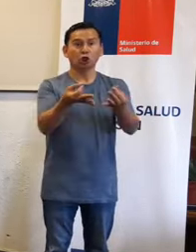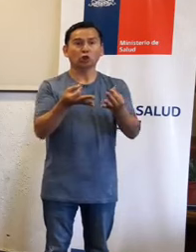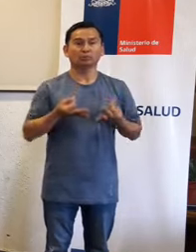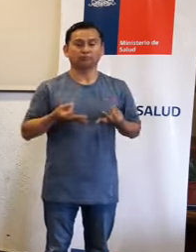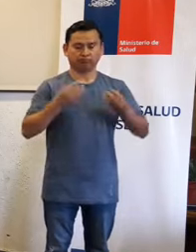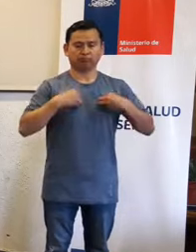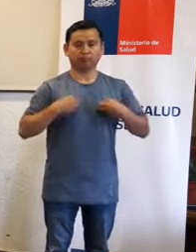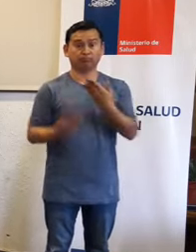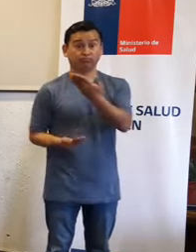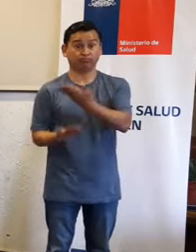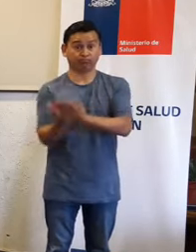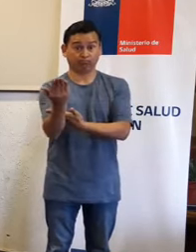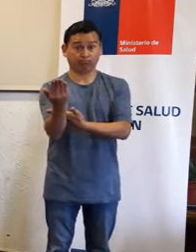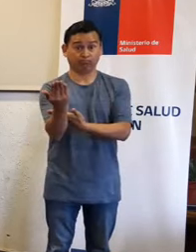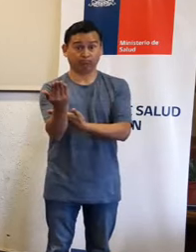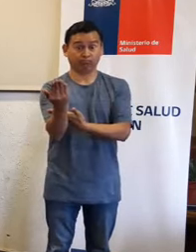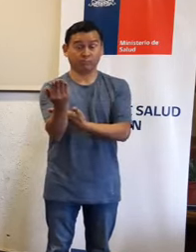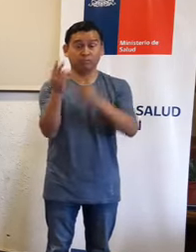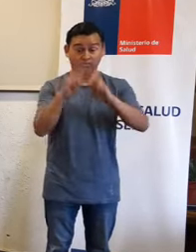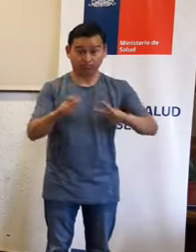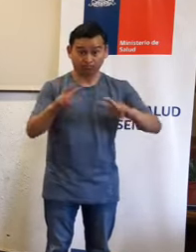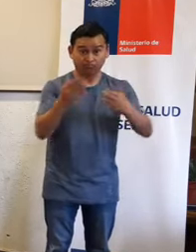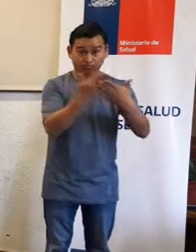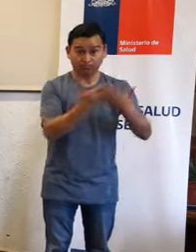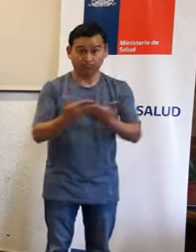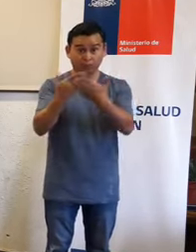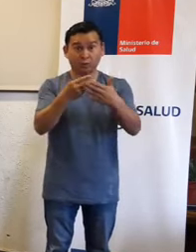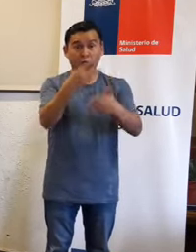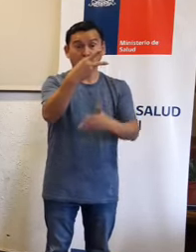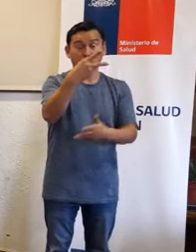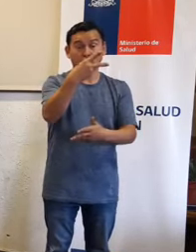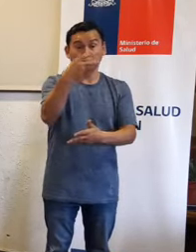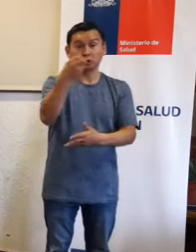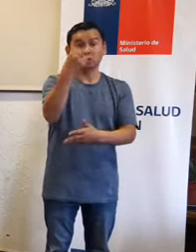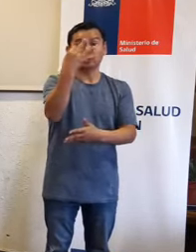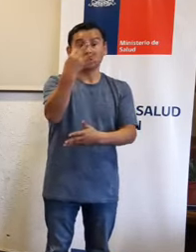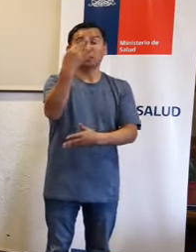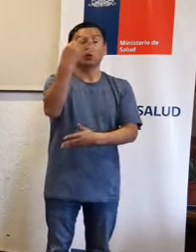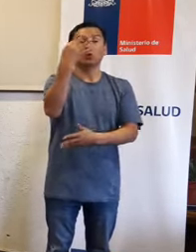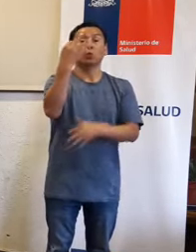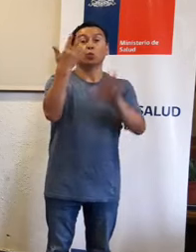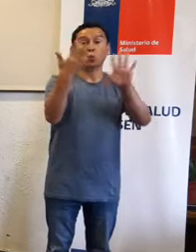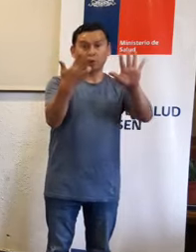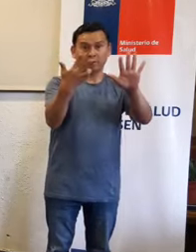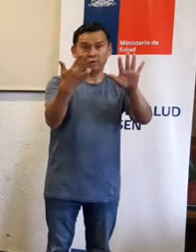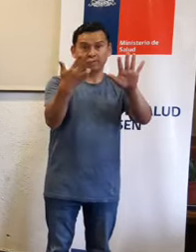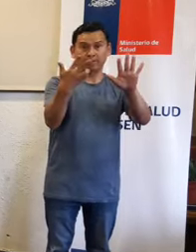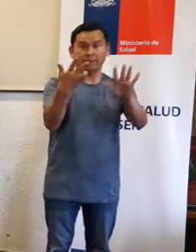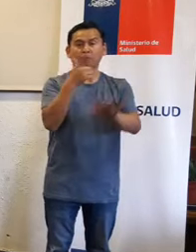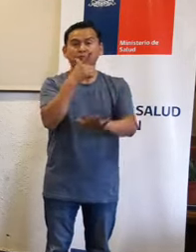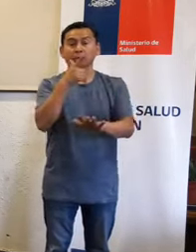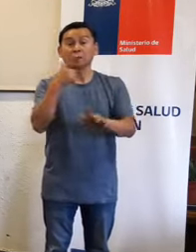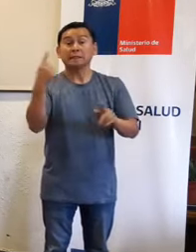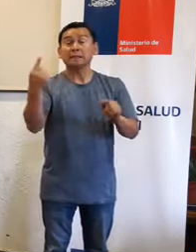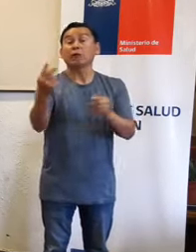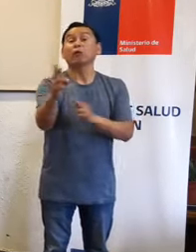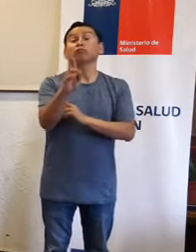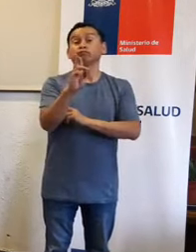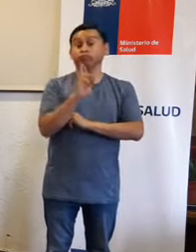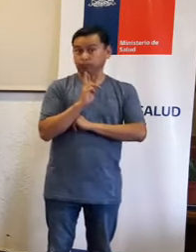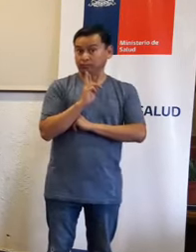muestras enviadas para análisis, 239 muestras. Sospechas descartadas o